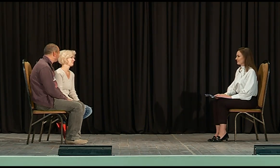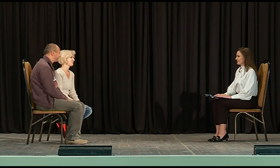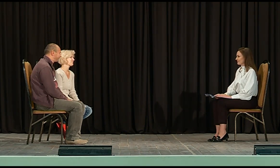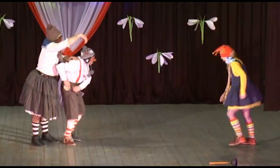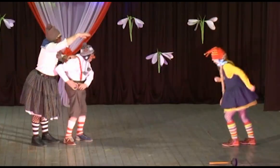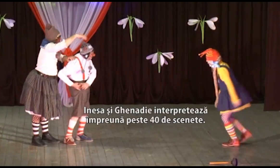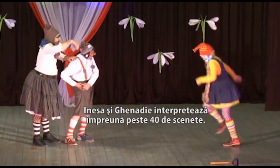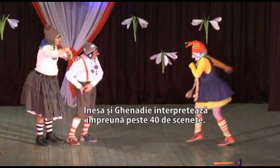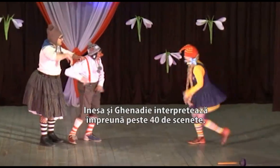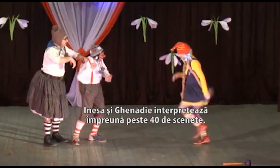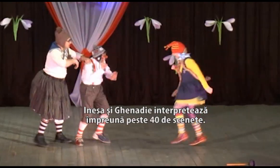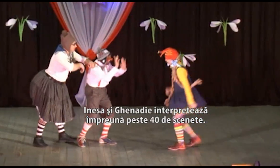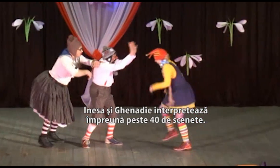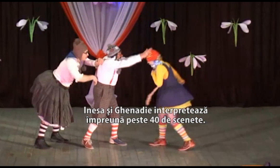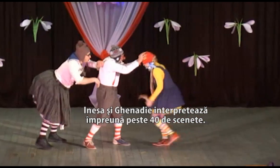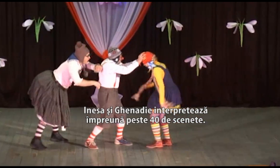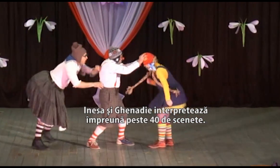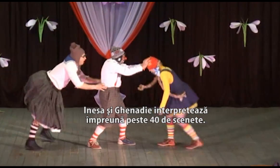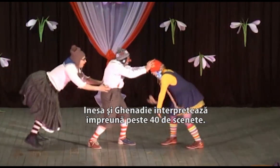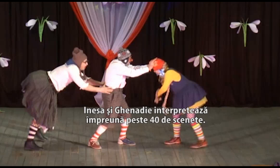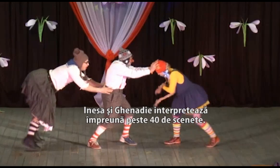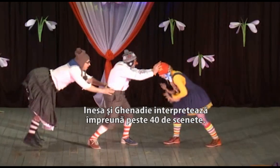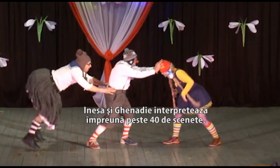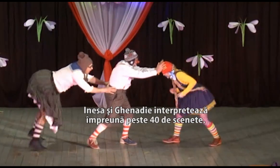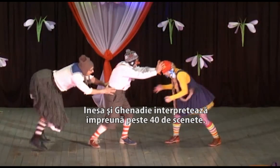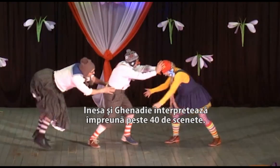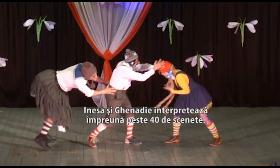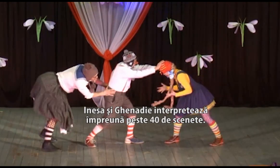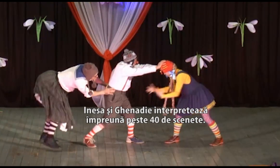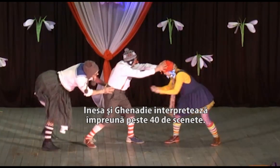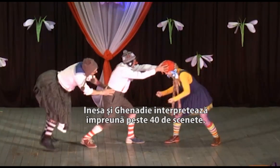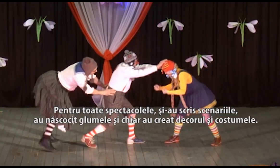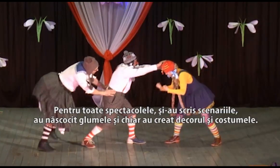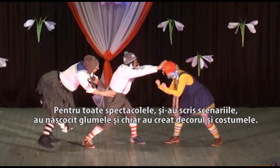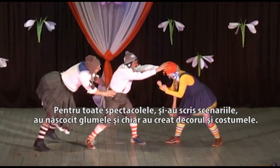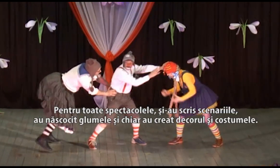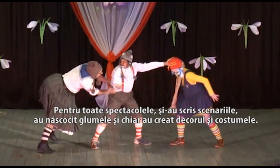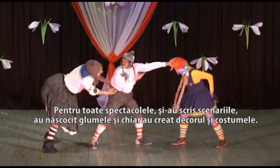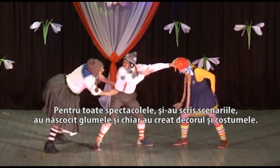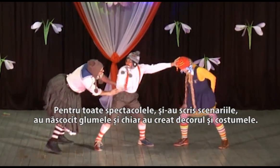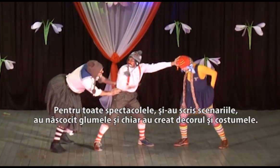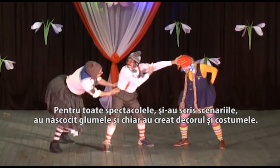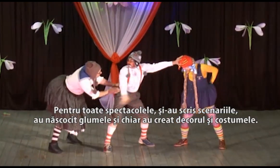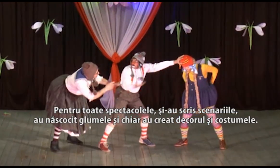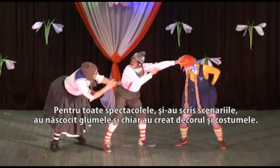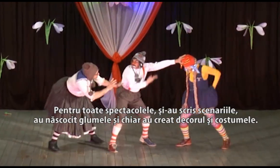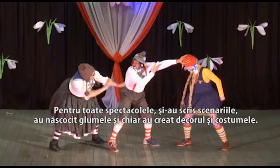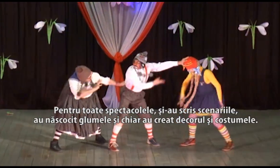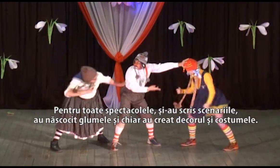noastre. Inesa și Ghenadie interpretează împreună peste 40 de scenete. Pentru toate spectacolele și-au scris scenariile,